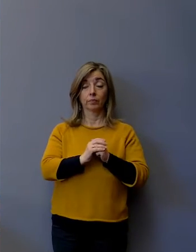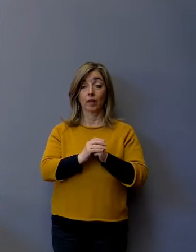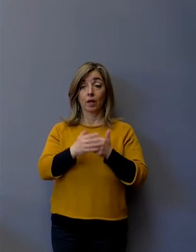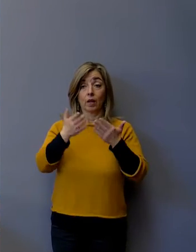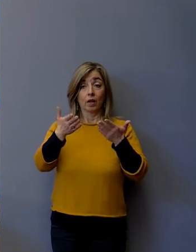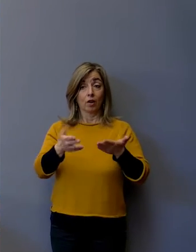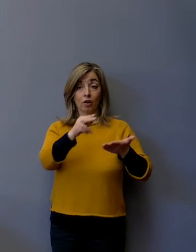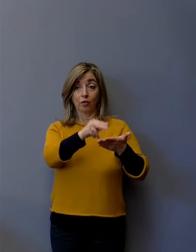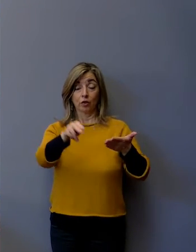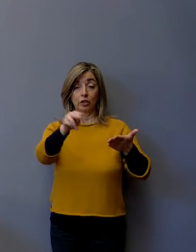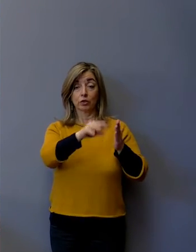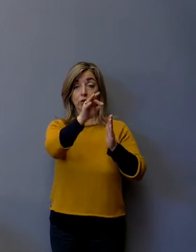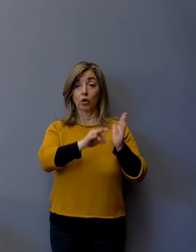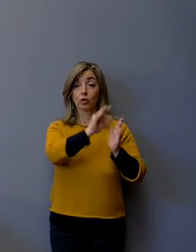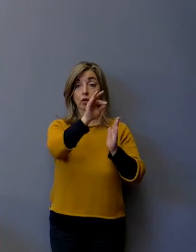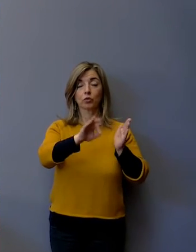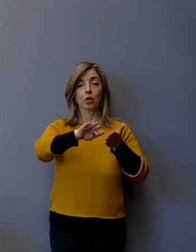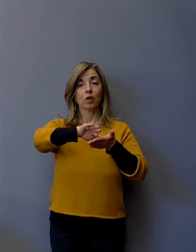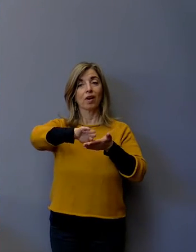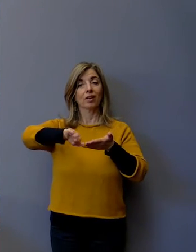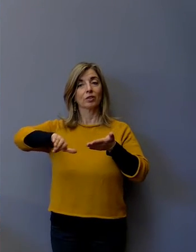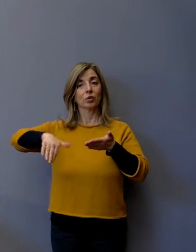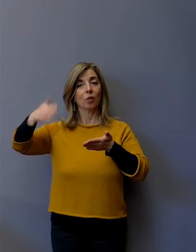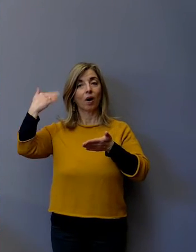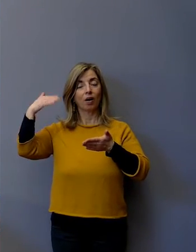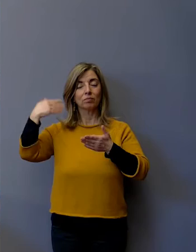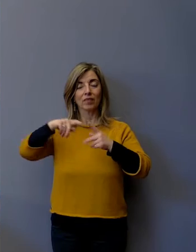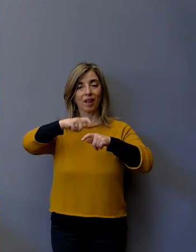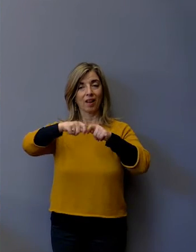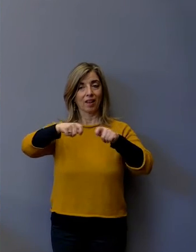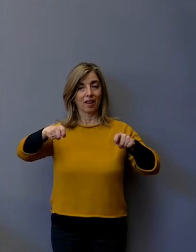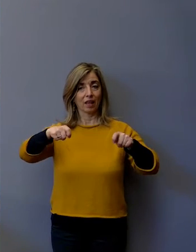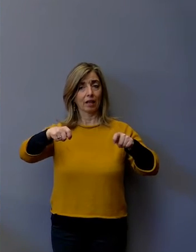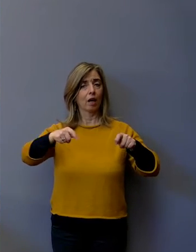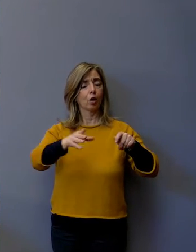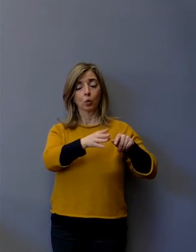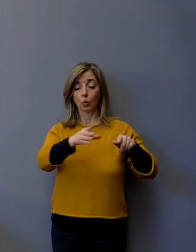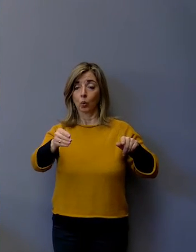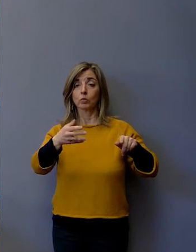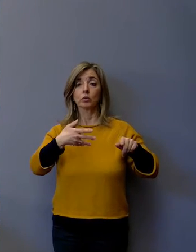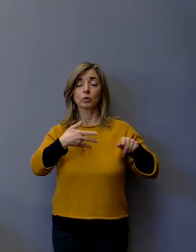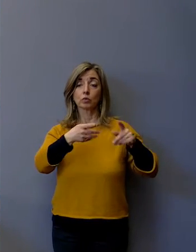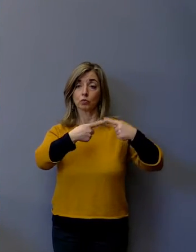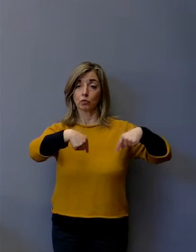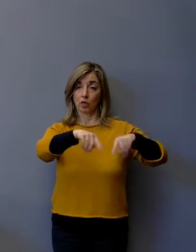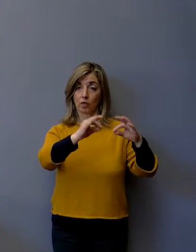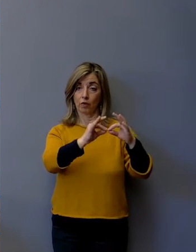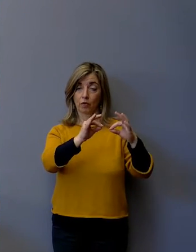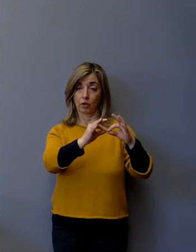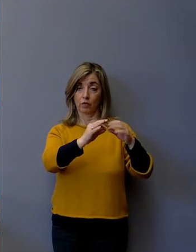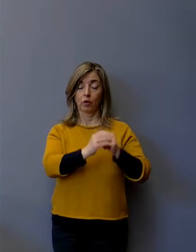votazione ordine del giorno residuali della lega tutti con parere favorevole della giunta numeri